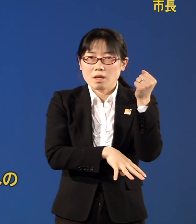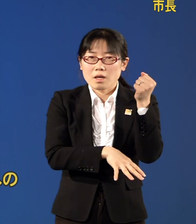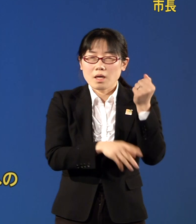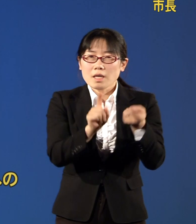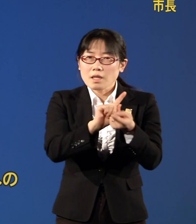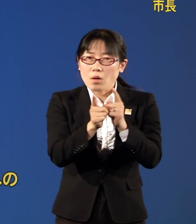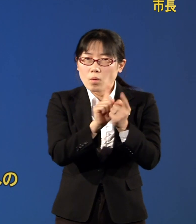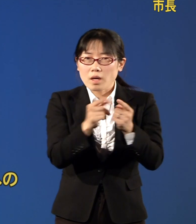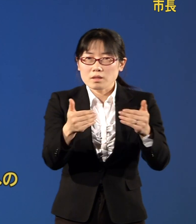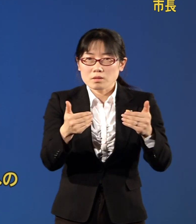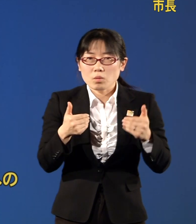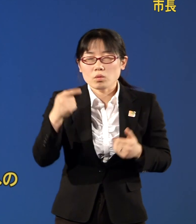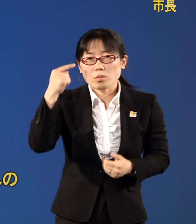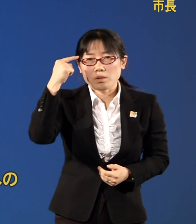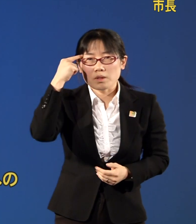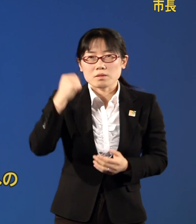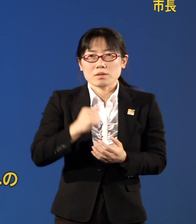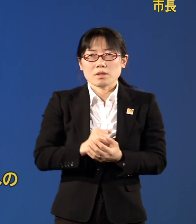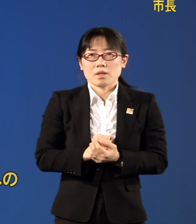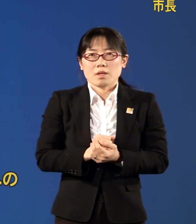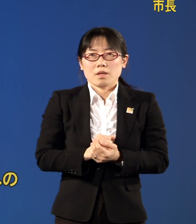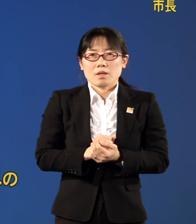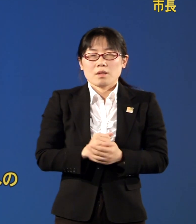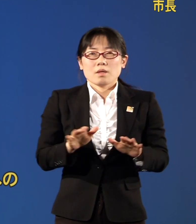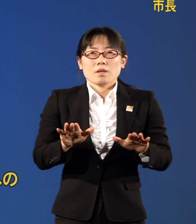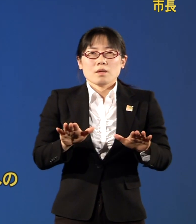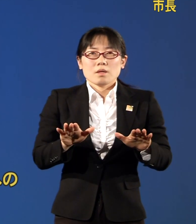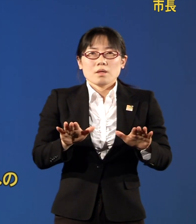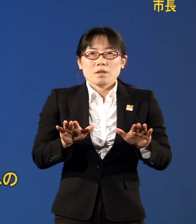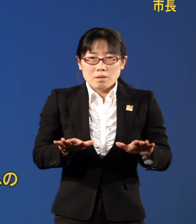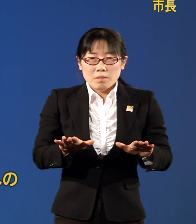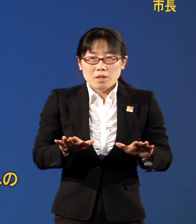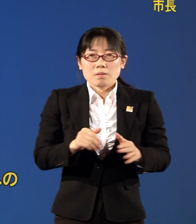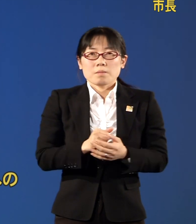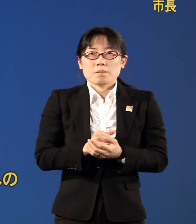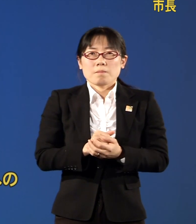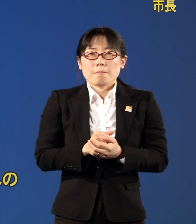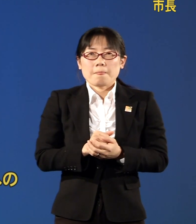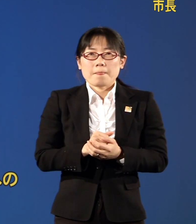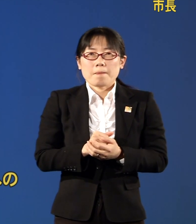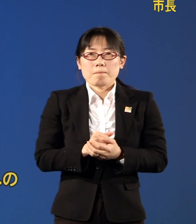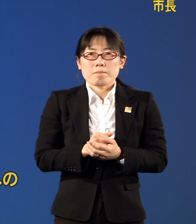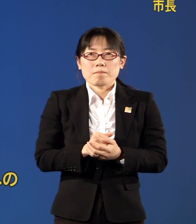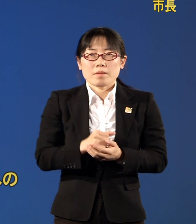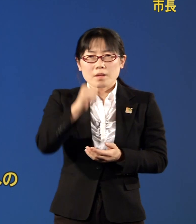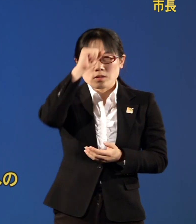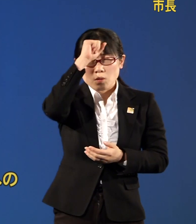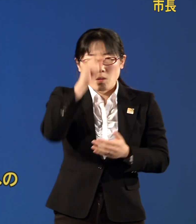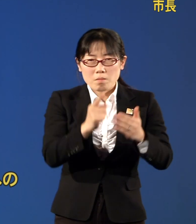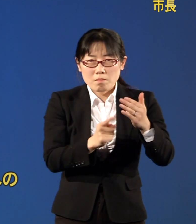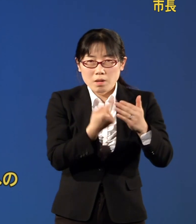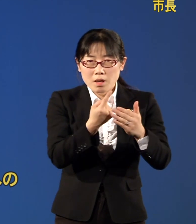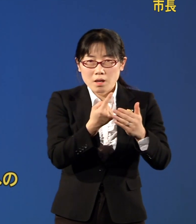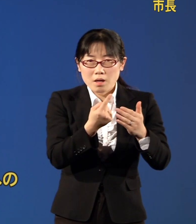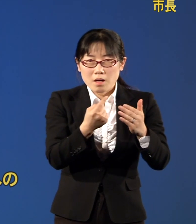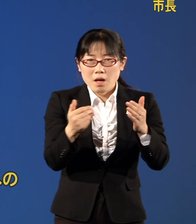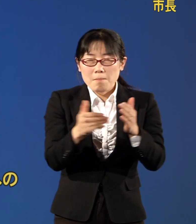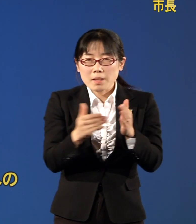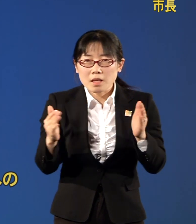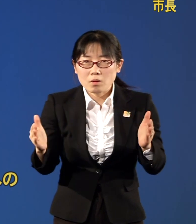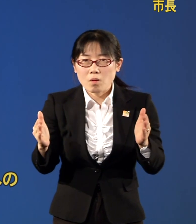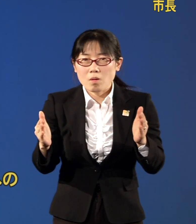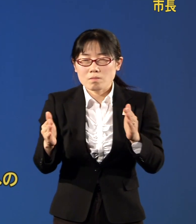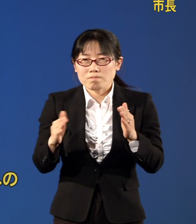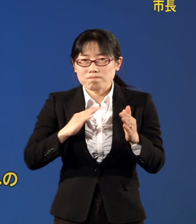ふうに思っています。で、まあ、現状では、発症までの潜伏期間である